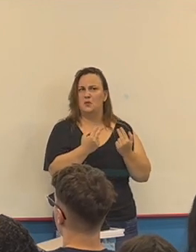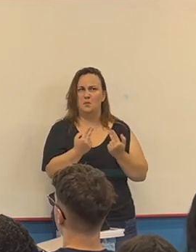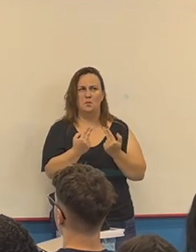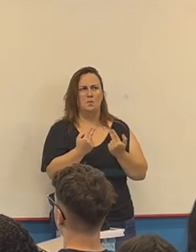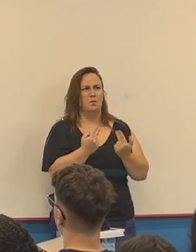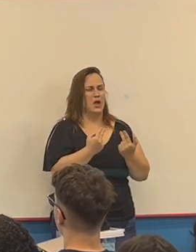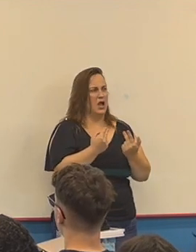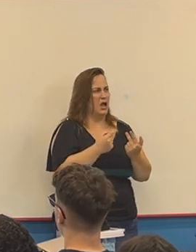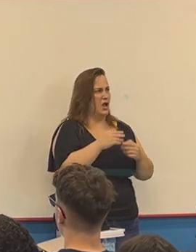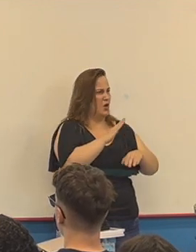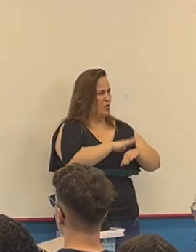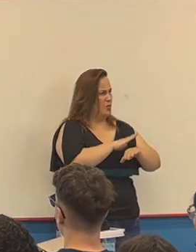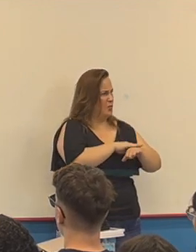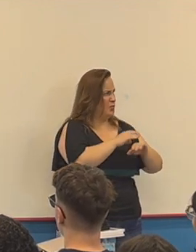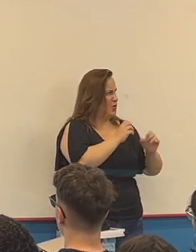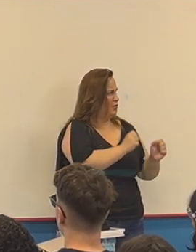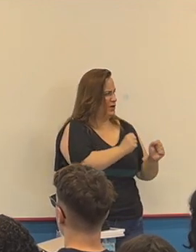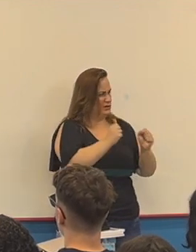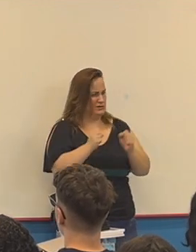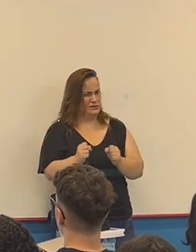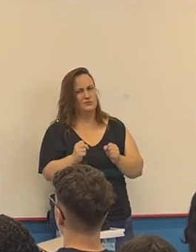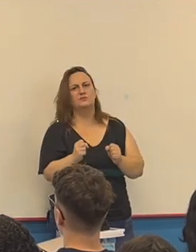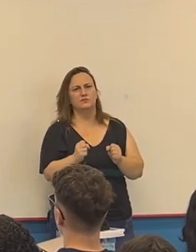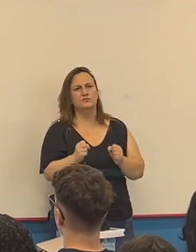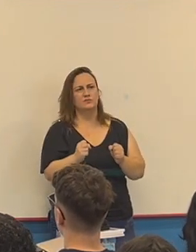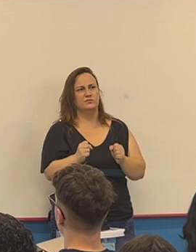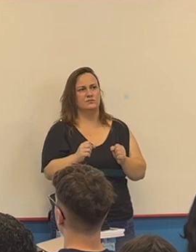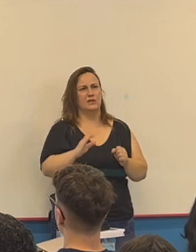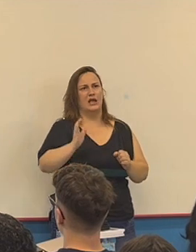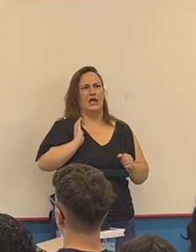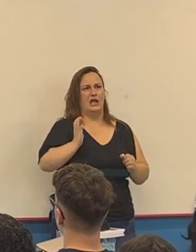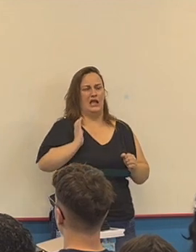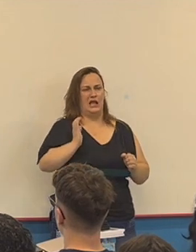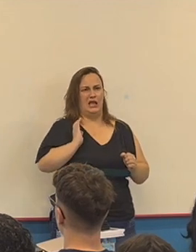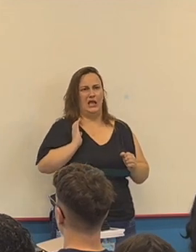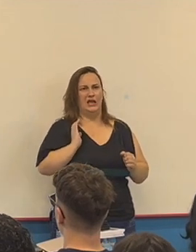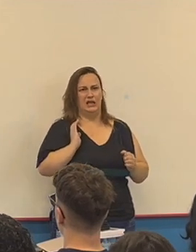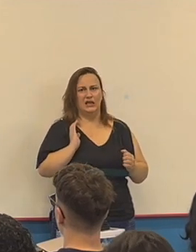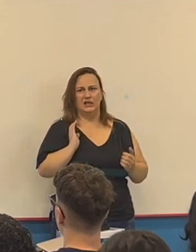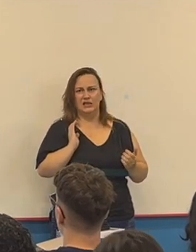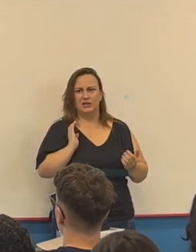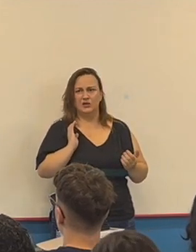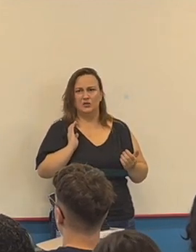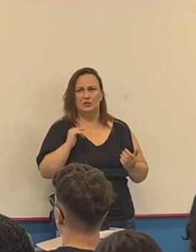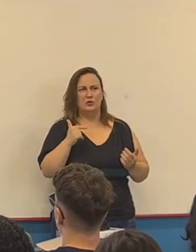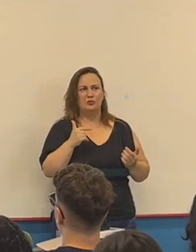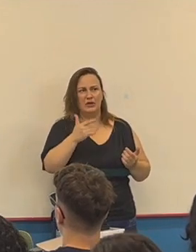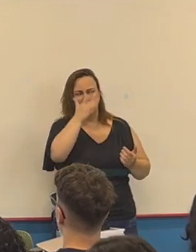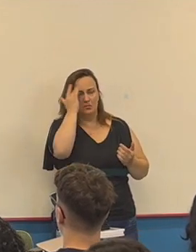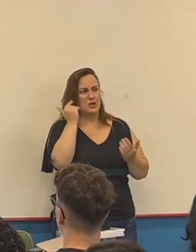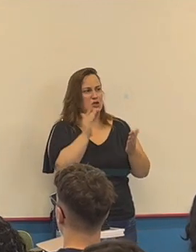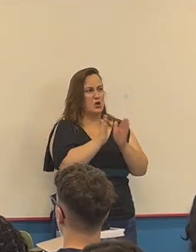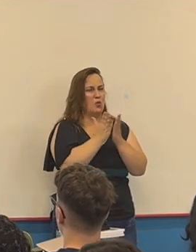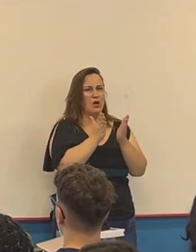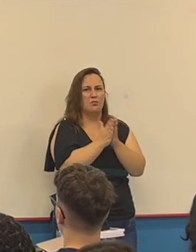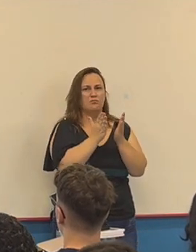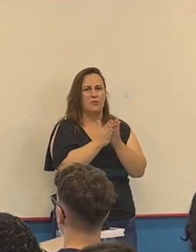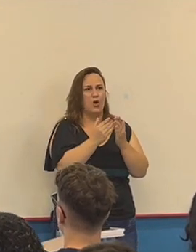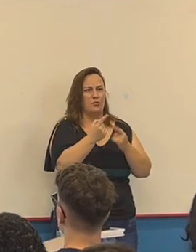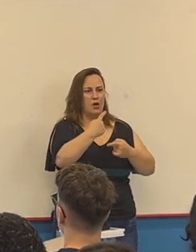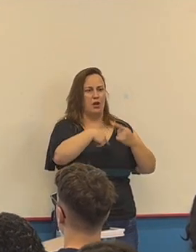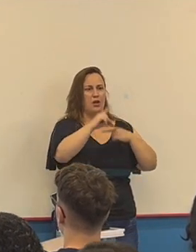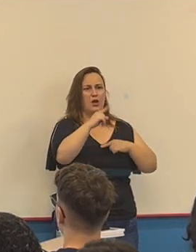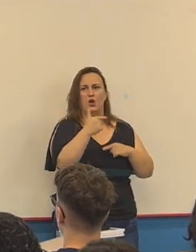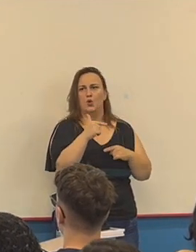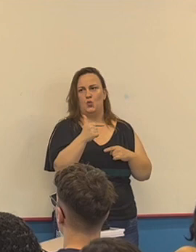classe mais alta, falta de perspectiva para a classe baixa. Então, isso parece que seria o retorno de um